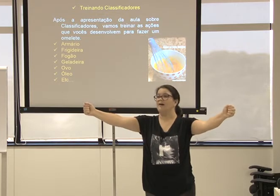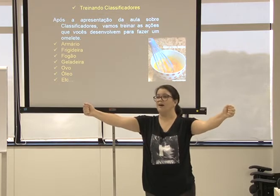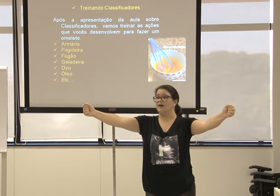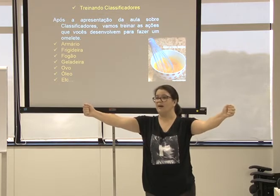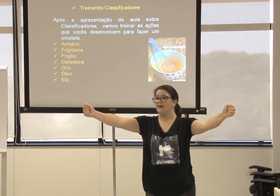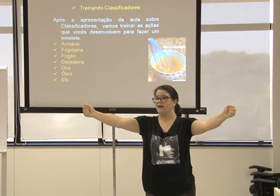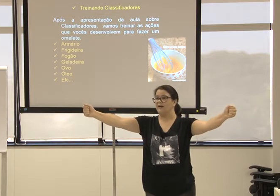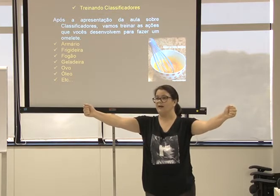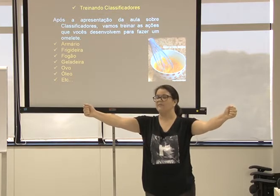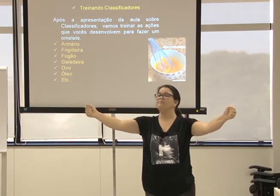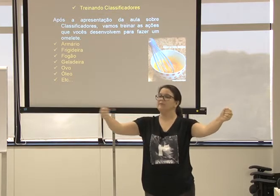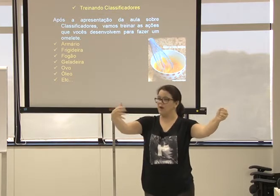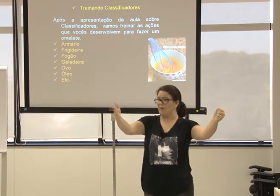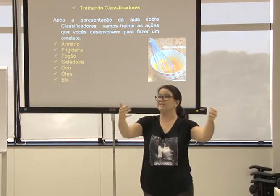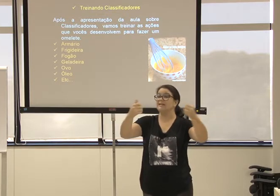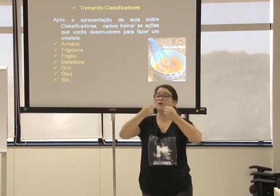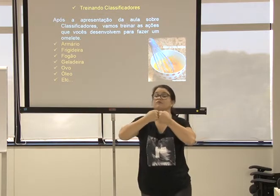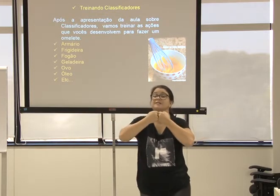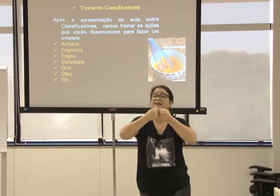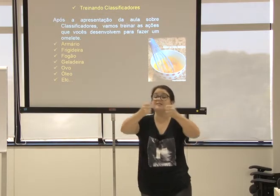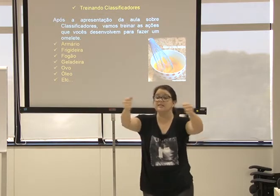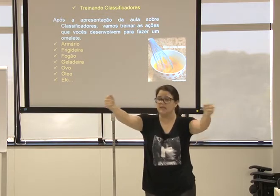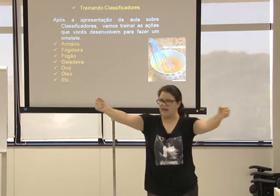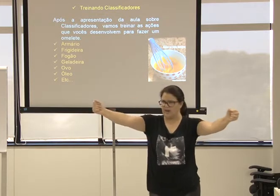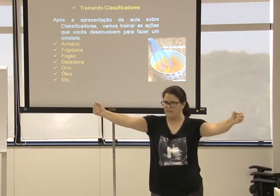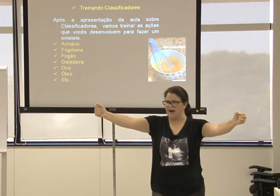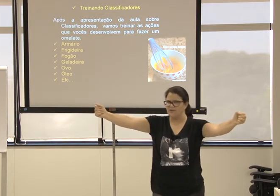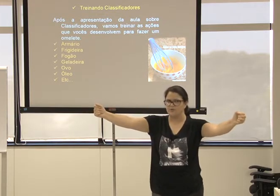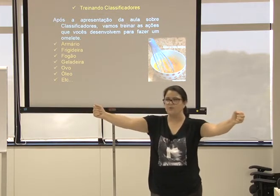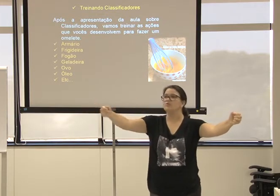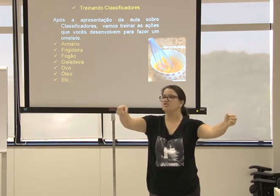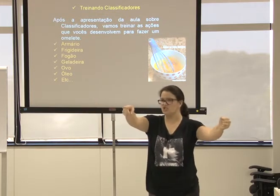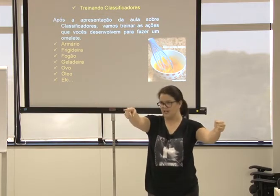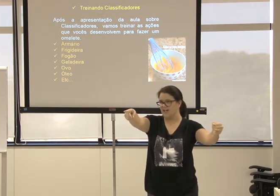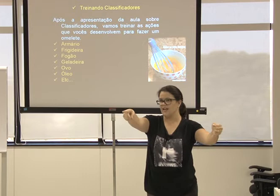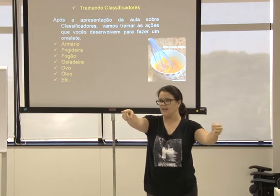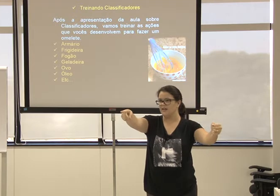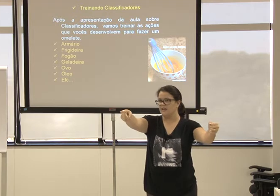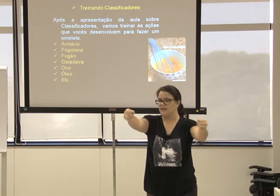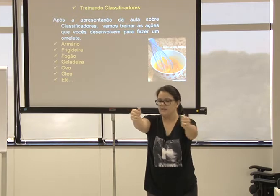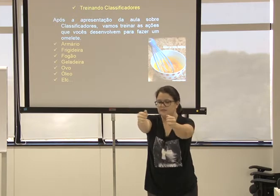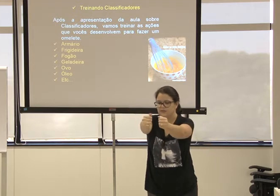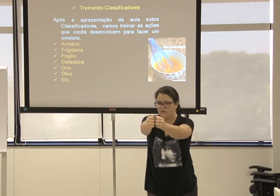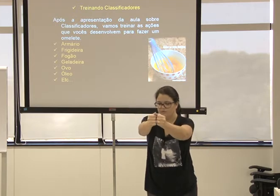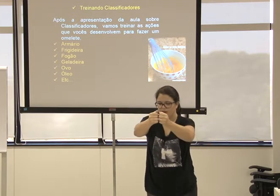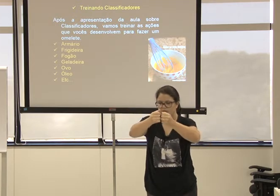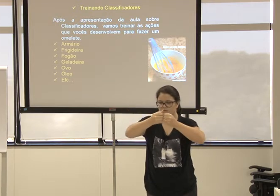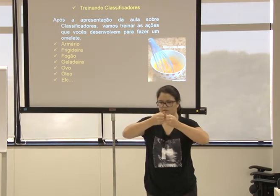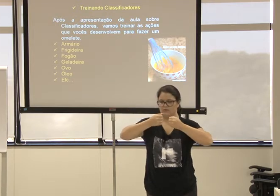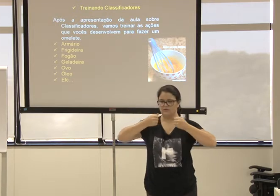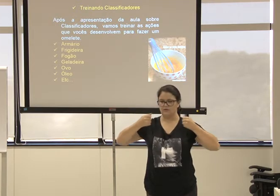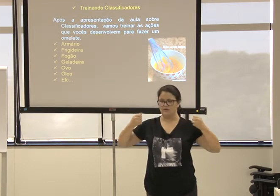armário. Não, mas aí se eu fizer assim, é armário? Janela? Se eu faço